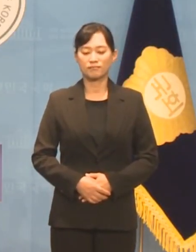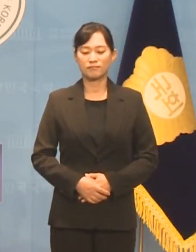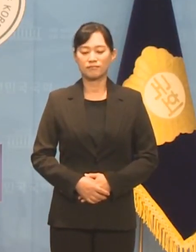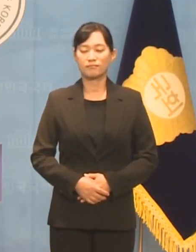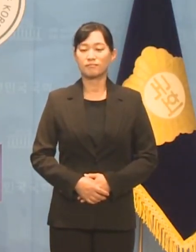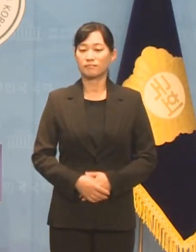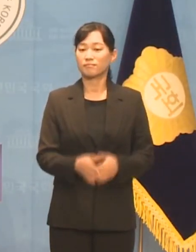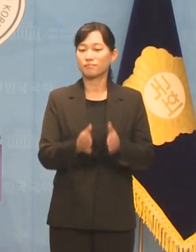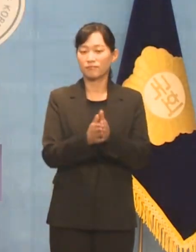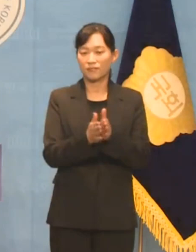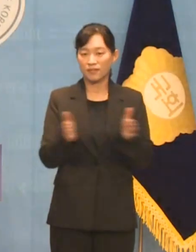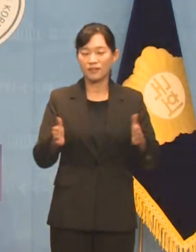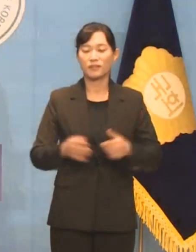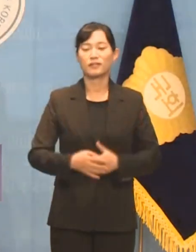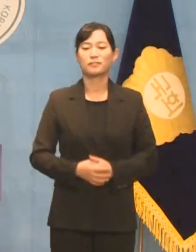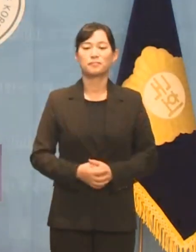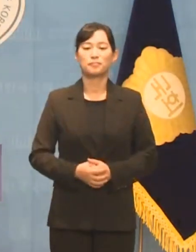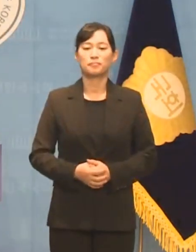시작할까요?